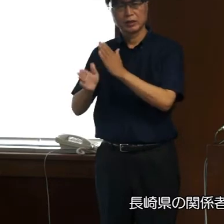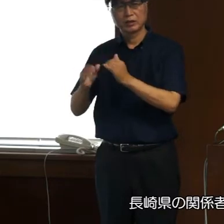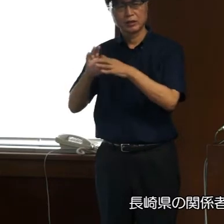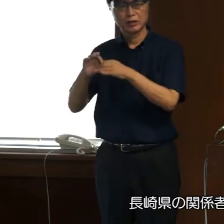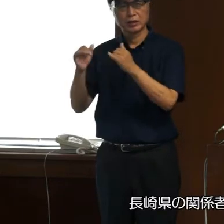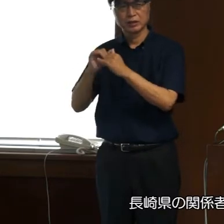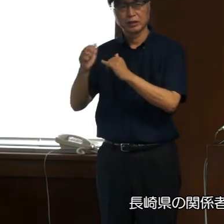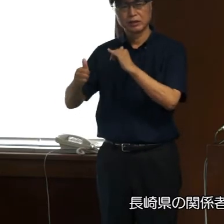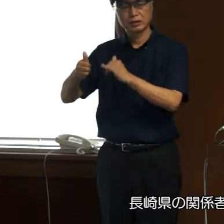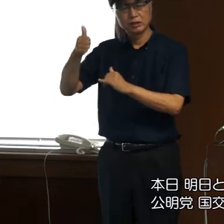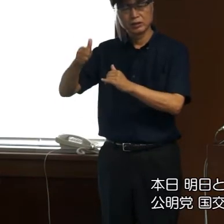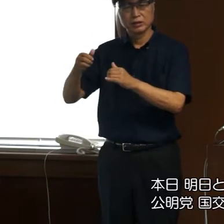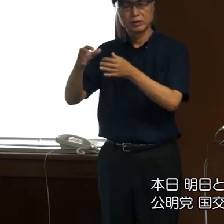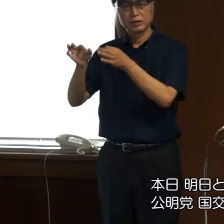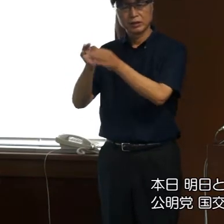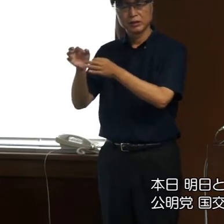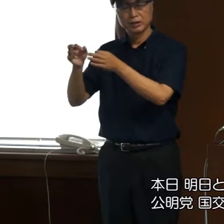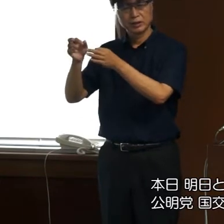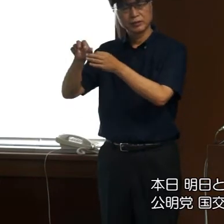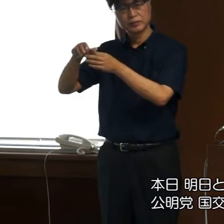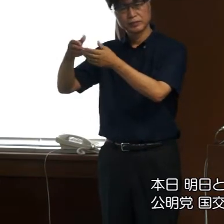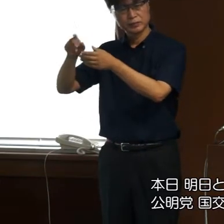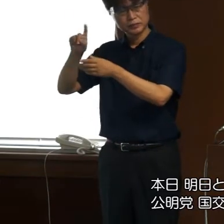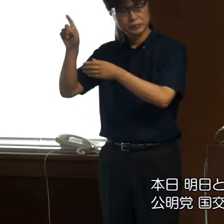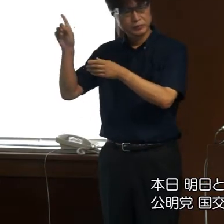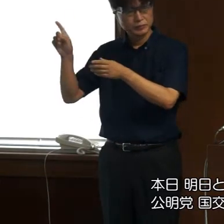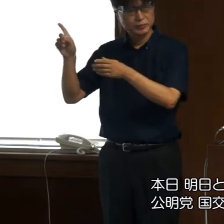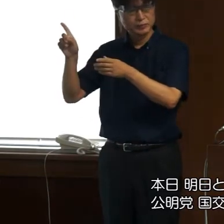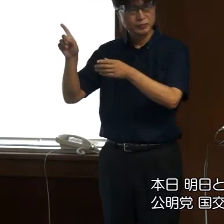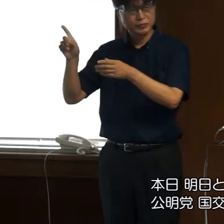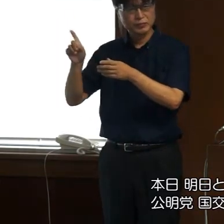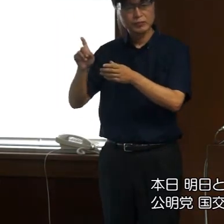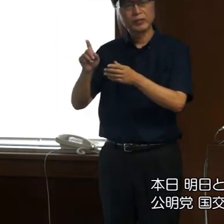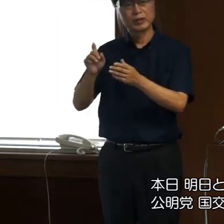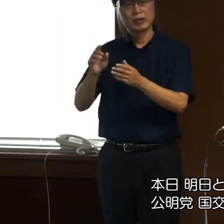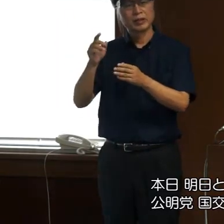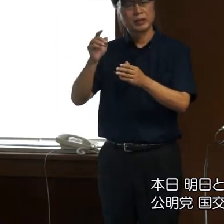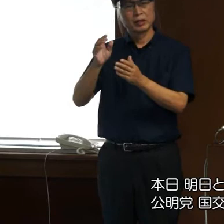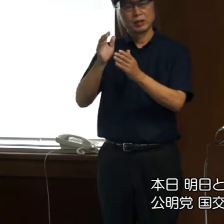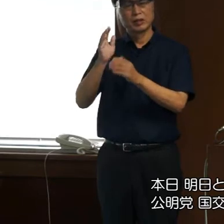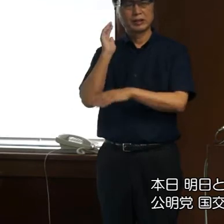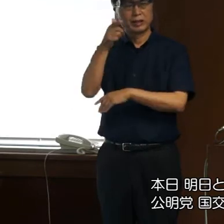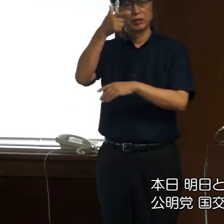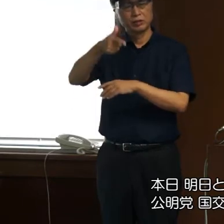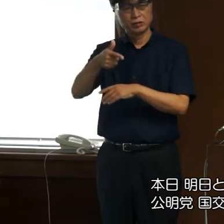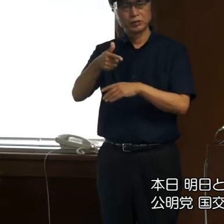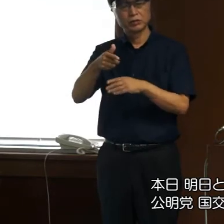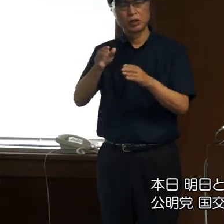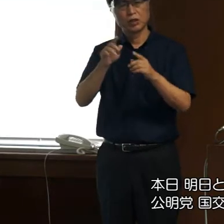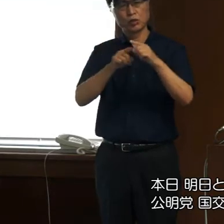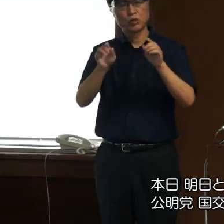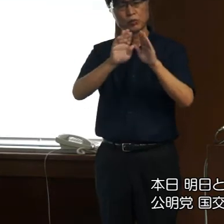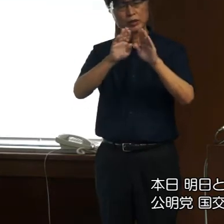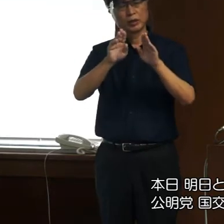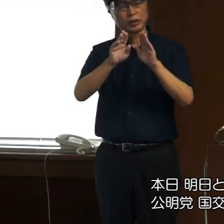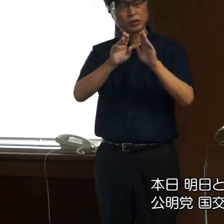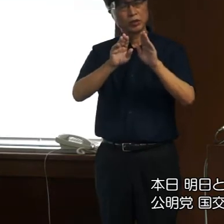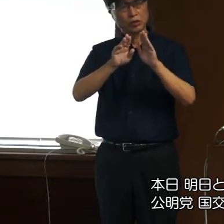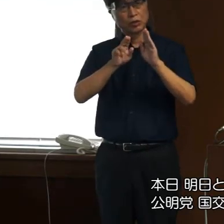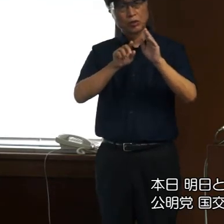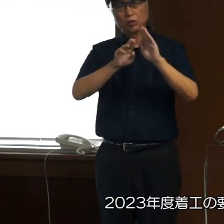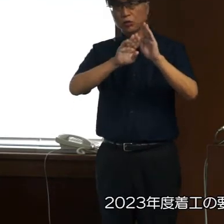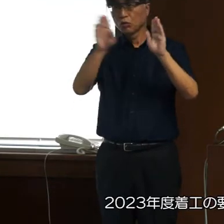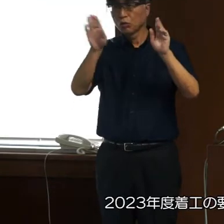議会、経済界が本日、明日と官邸や自民党本部、公明党、国交省などを回